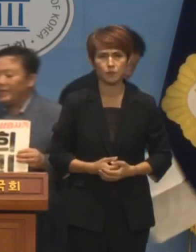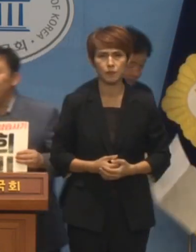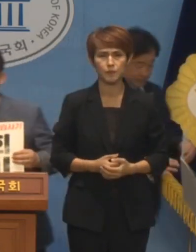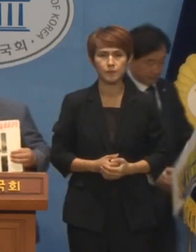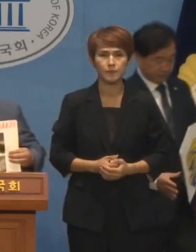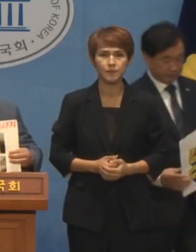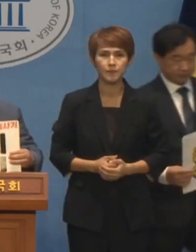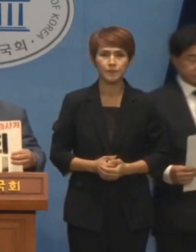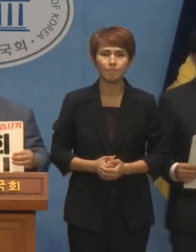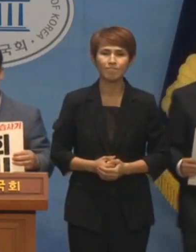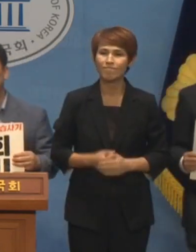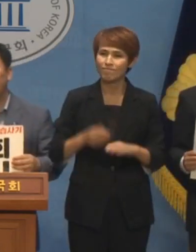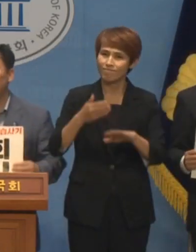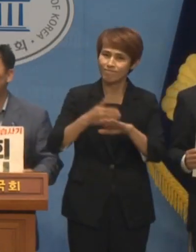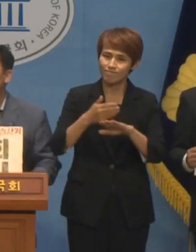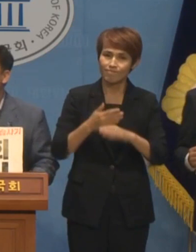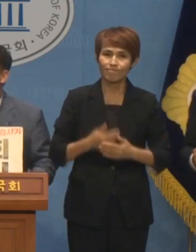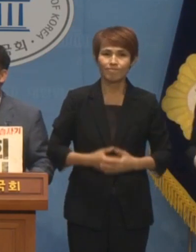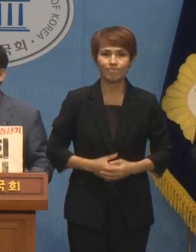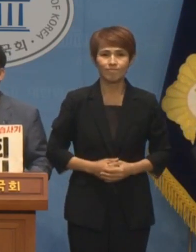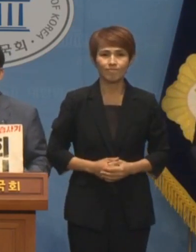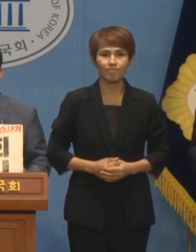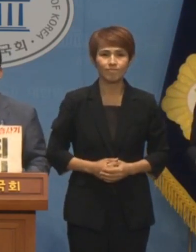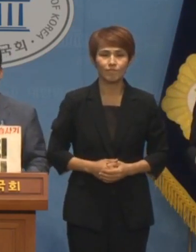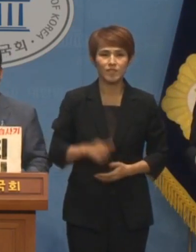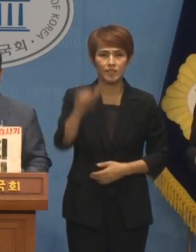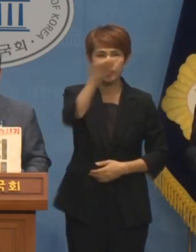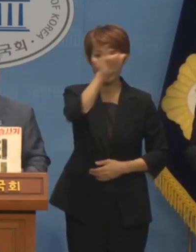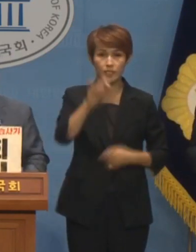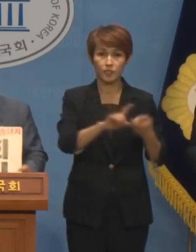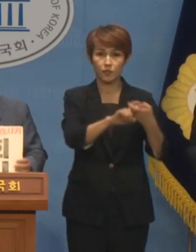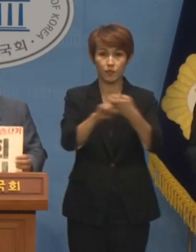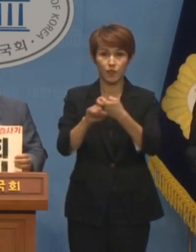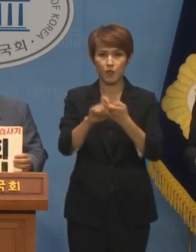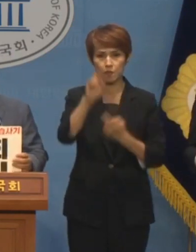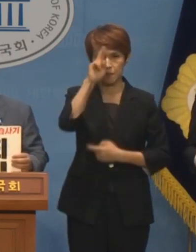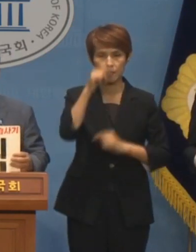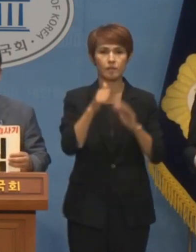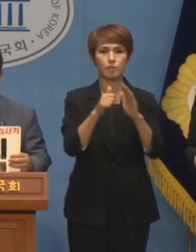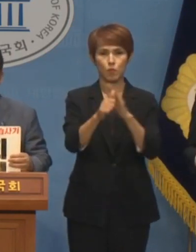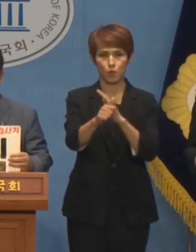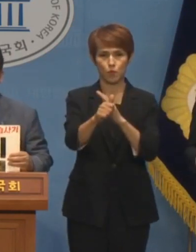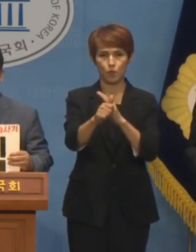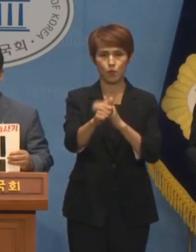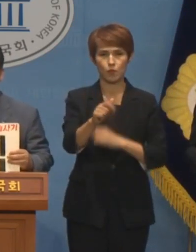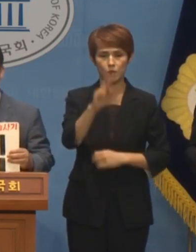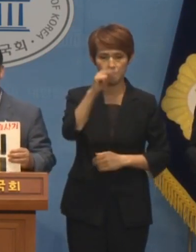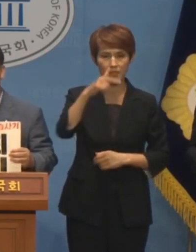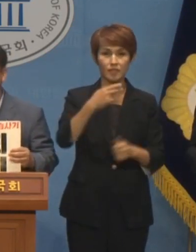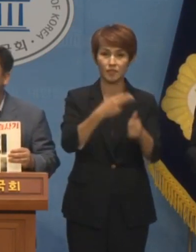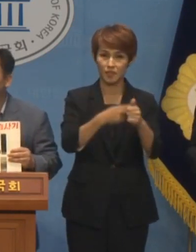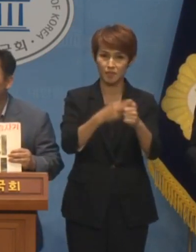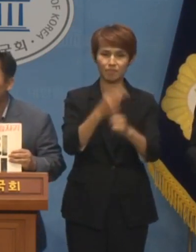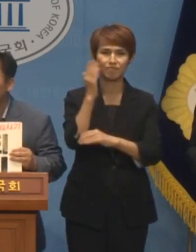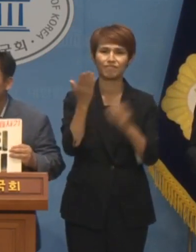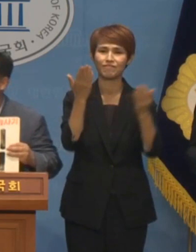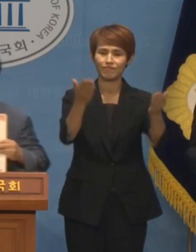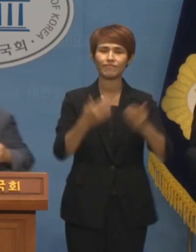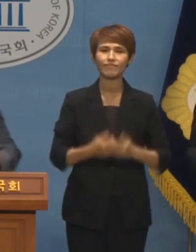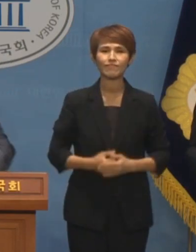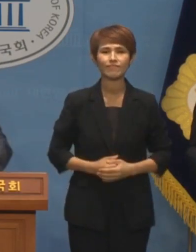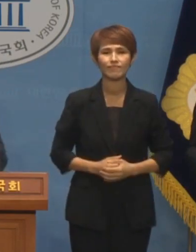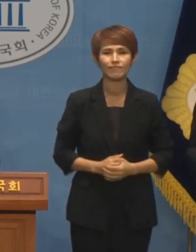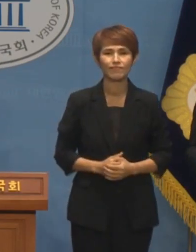예, 김준효 의원님 감사합니다. 이어서 바로 을드레연대 박장린 대표님 그리고 시사평론가 박진영 선생님 말씀 짧게 들어보겠습니다.